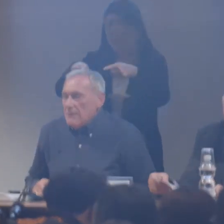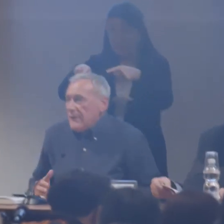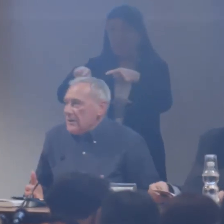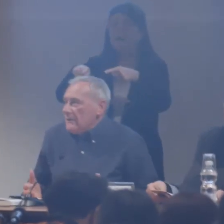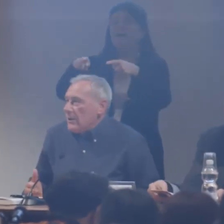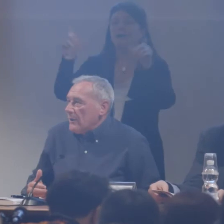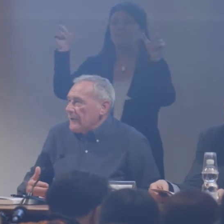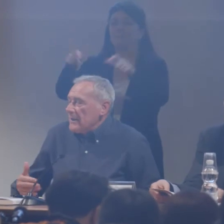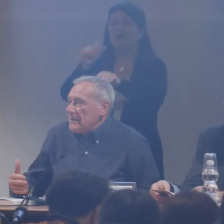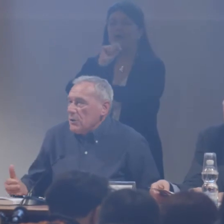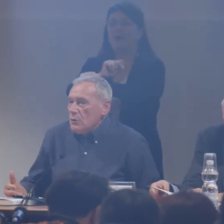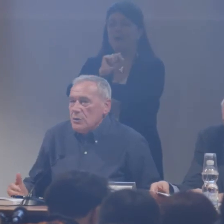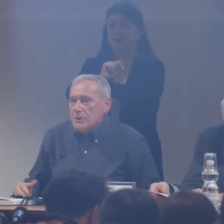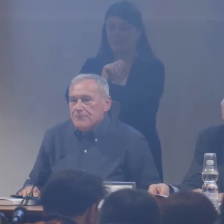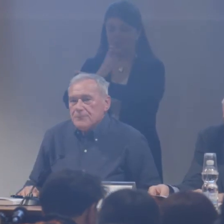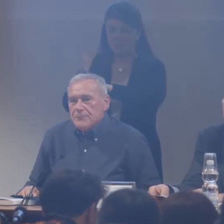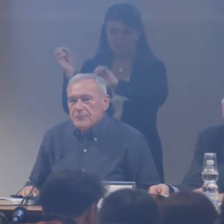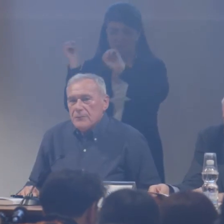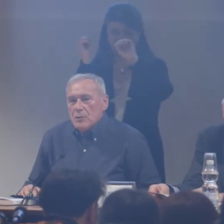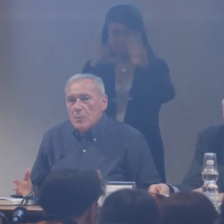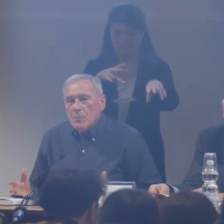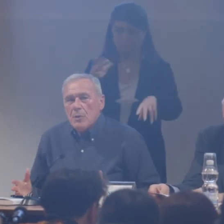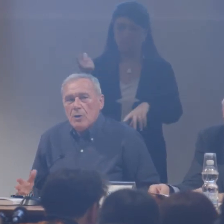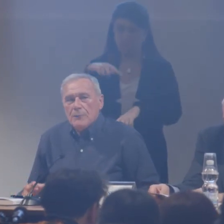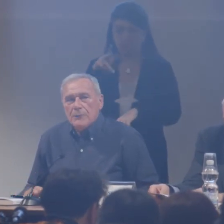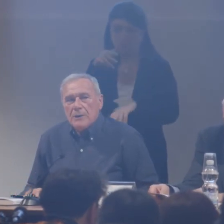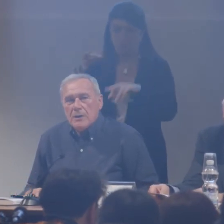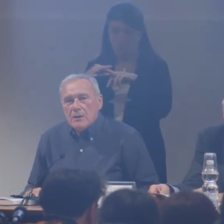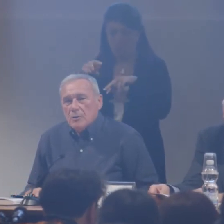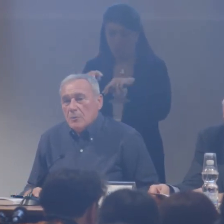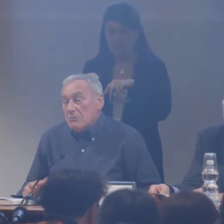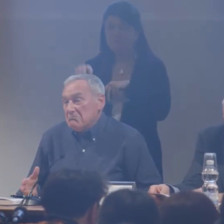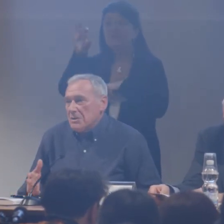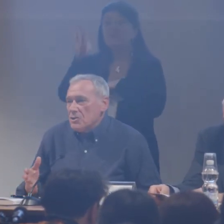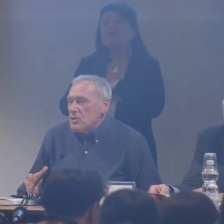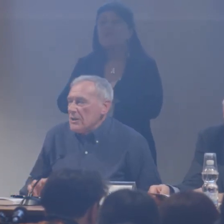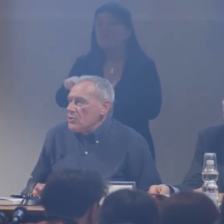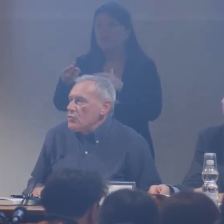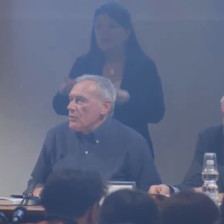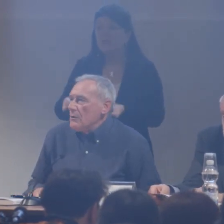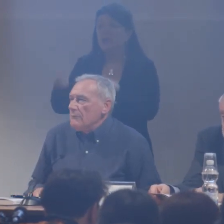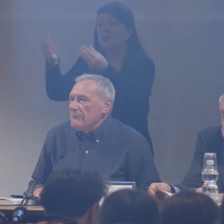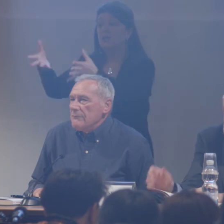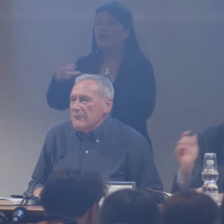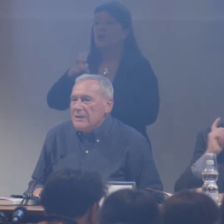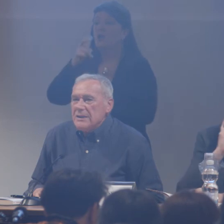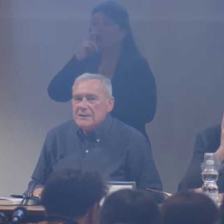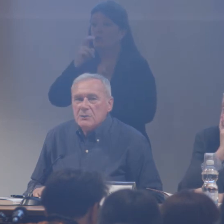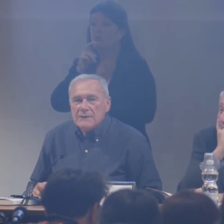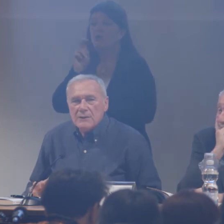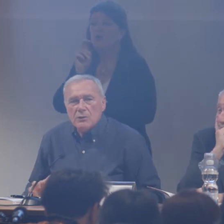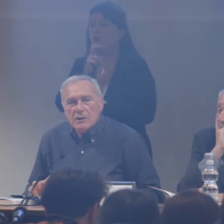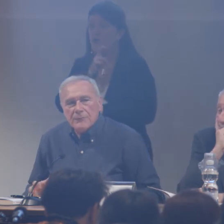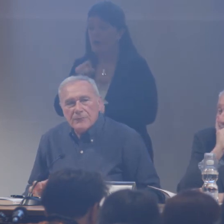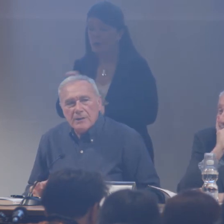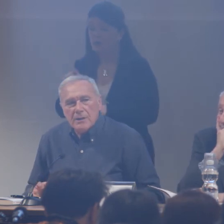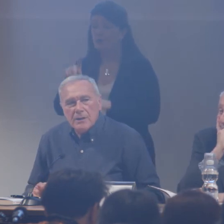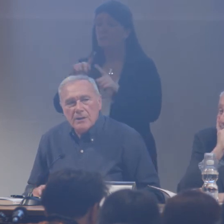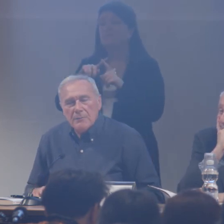I figli vengono affidati ai nonni. Dopo un po', dopo una decina di giorni, viene data a questa